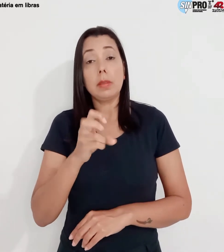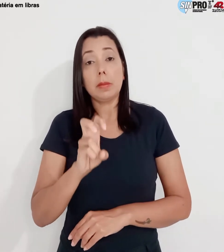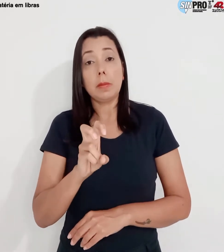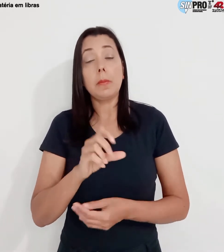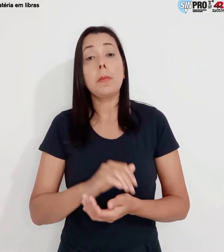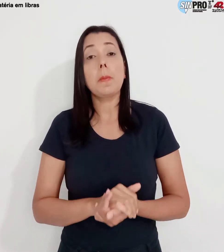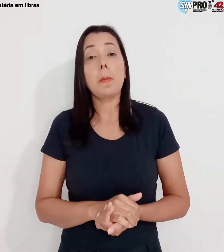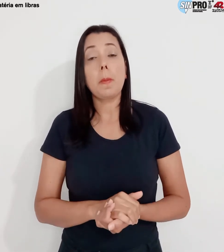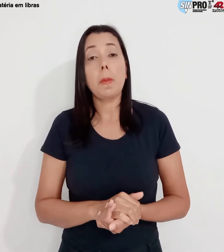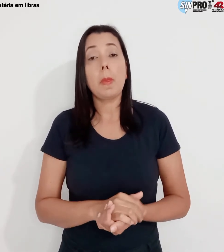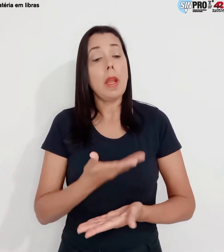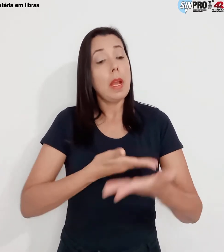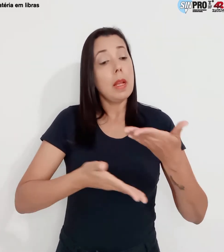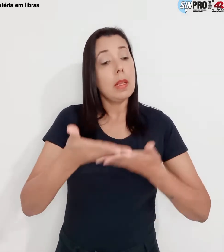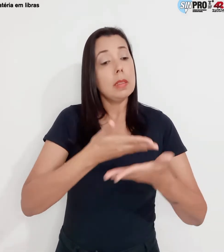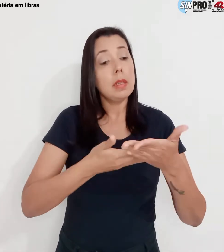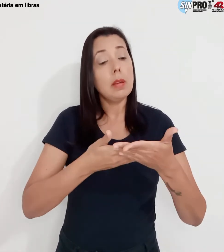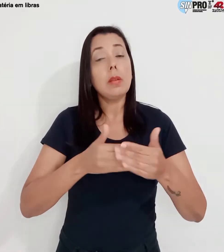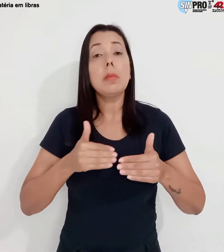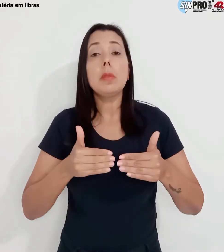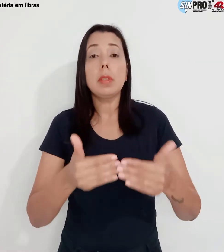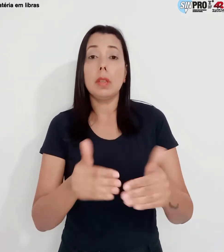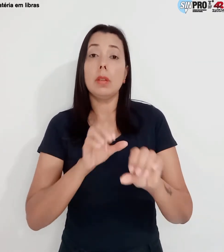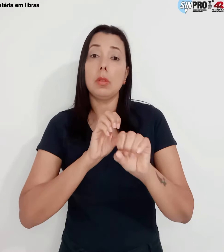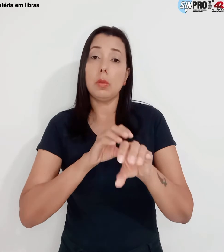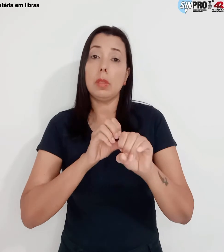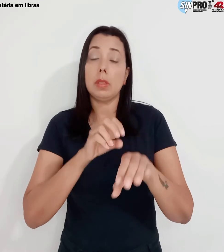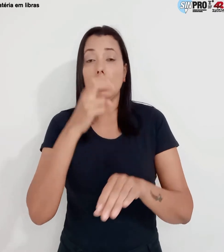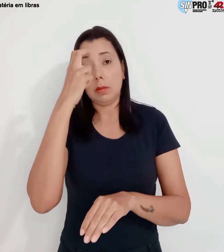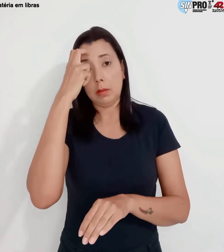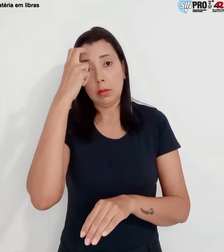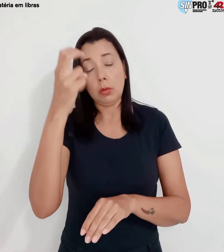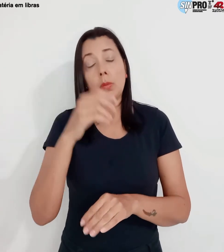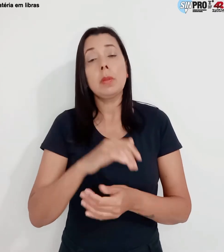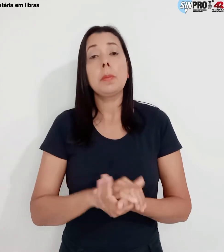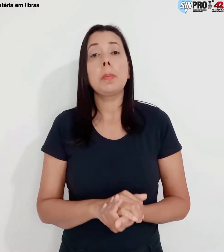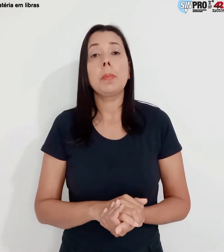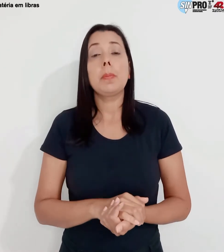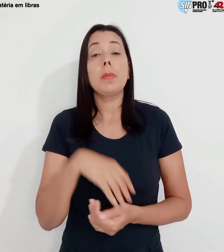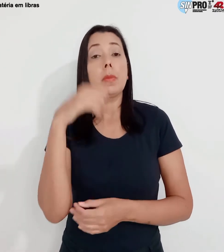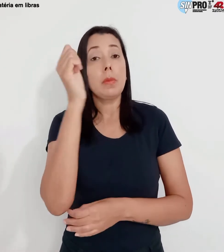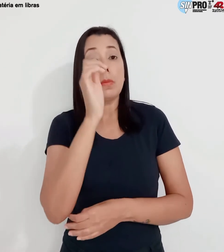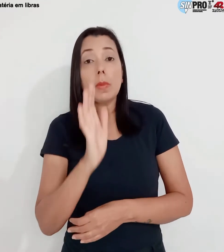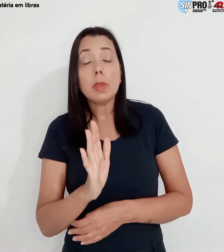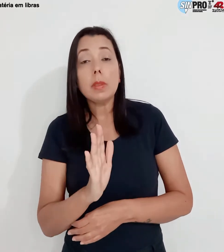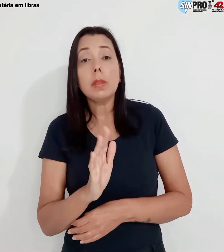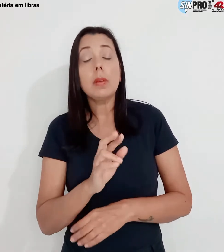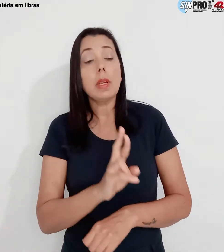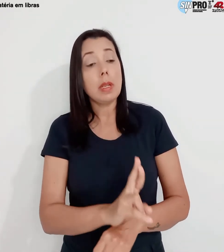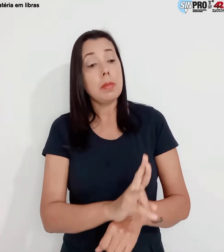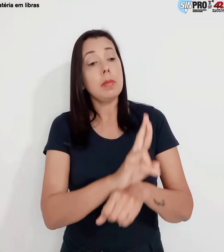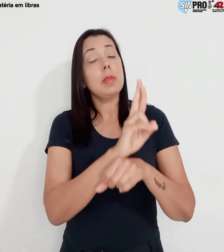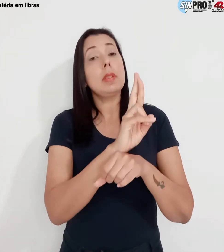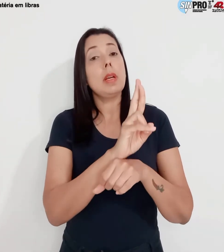1965, entre o Ministério da Educação e Cultura, MEC, do Brasil, representado